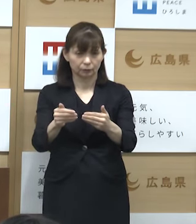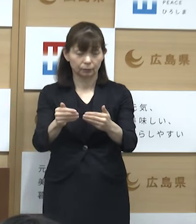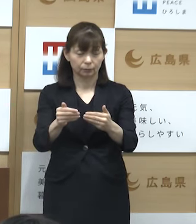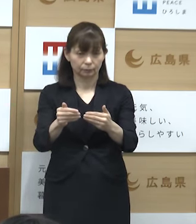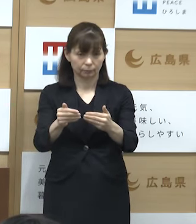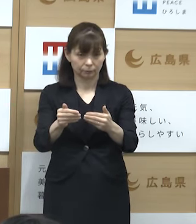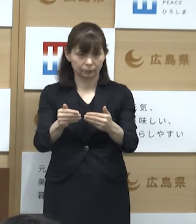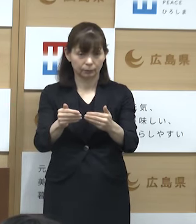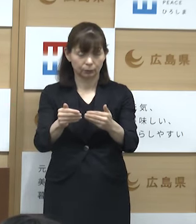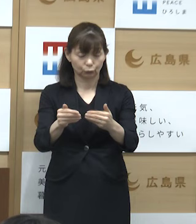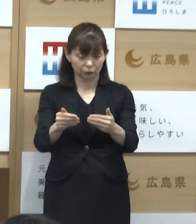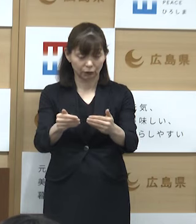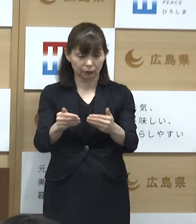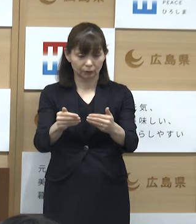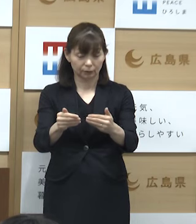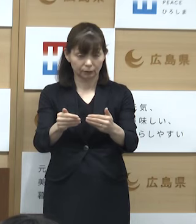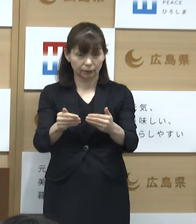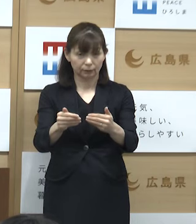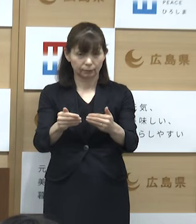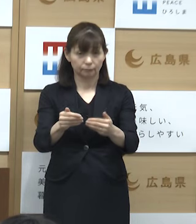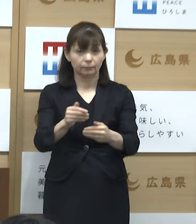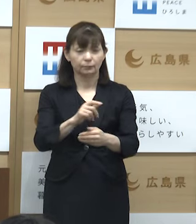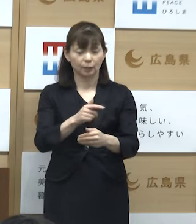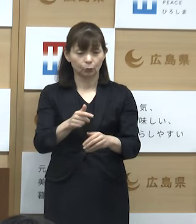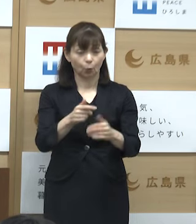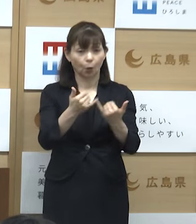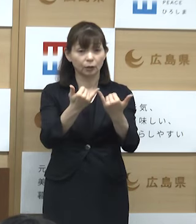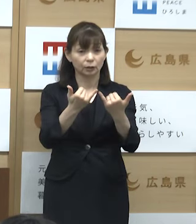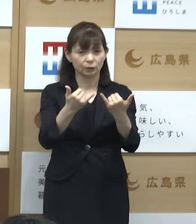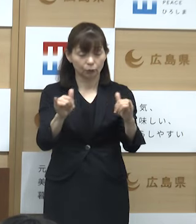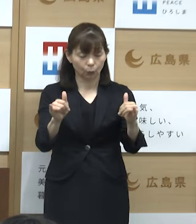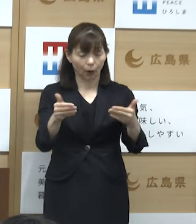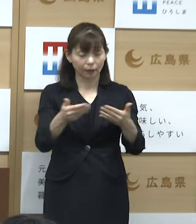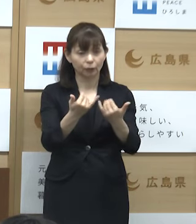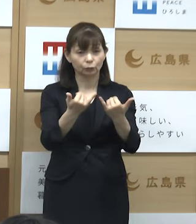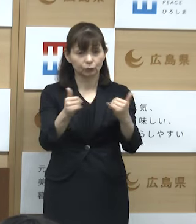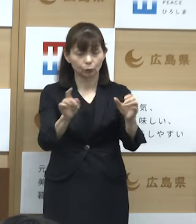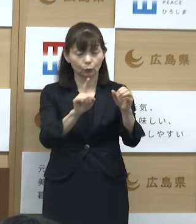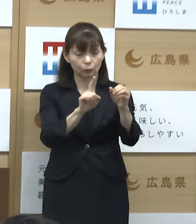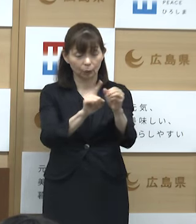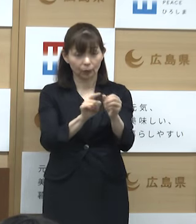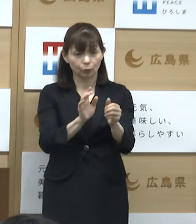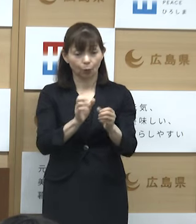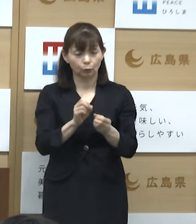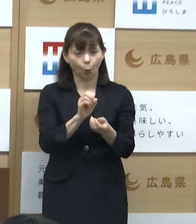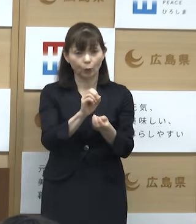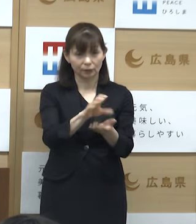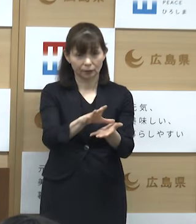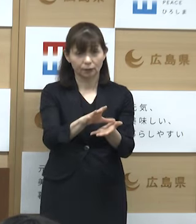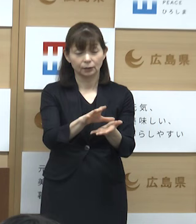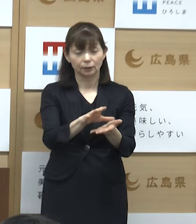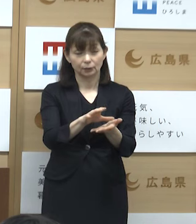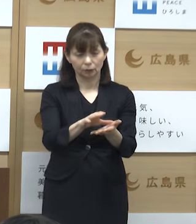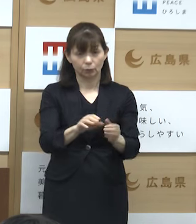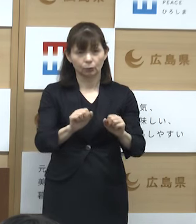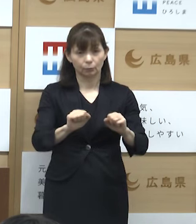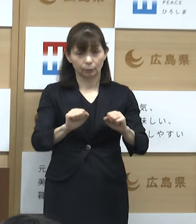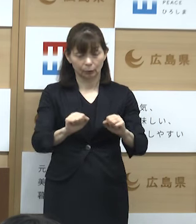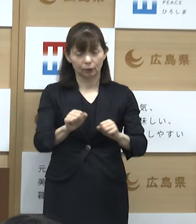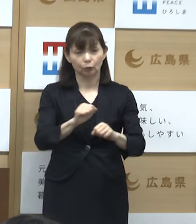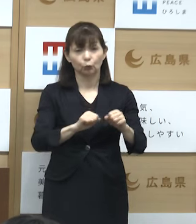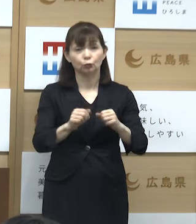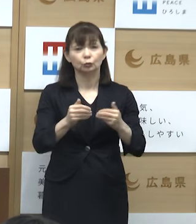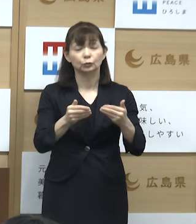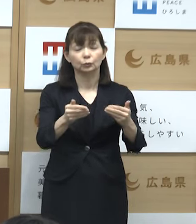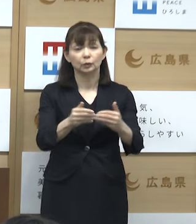女性の活躍推進ですね、すみません、人への投資に関する施策を集約して総合的に取り組んでいます。7